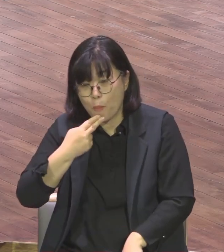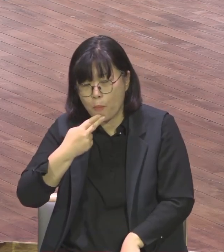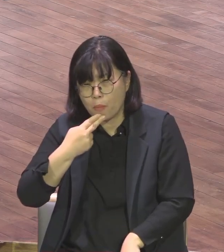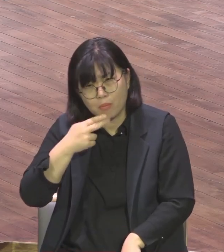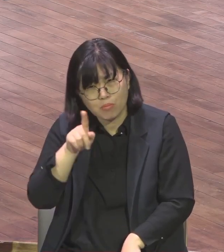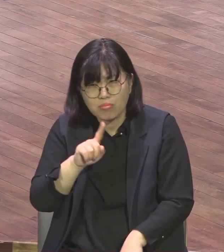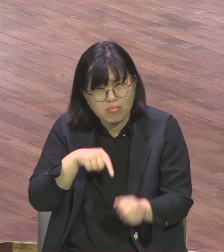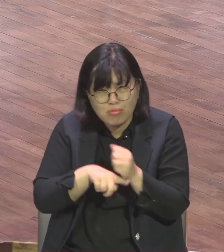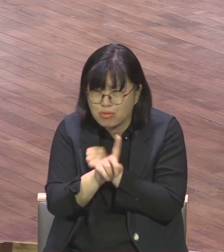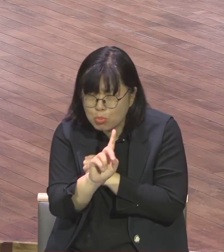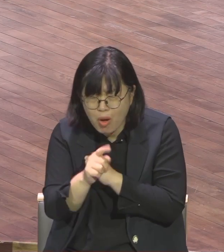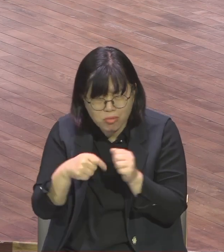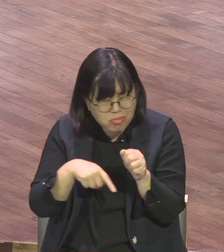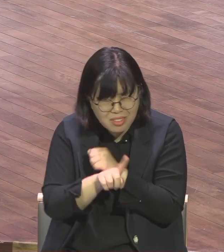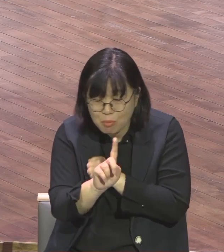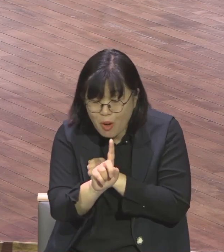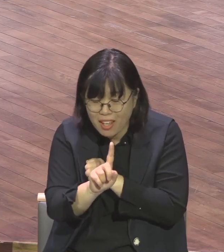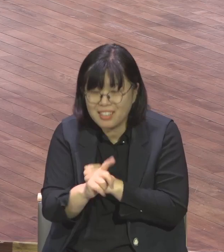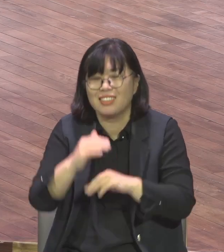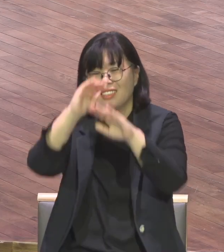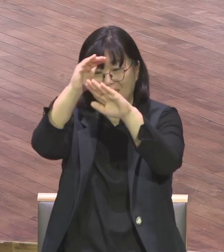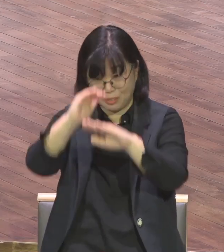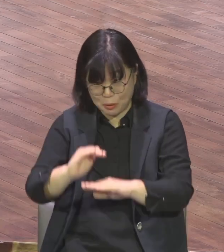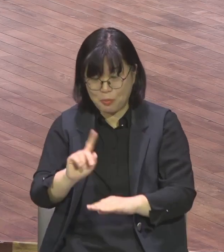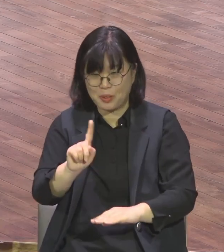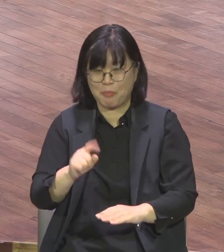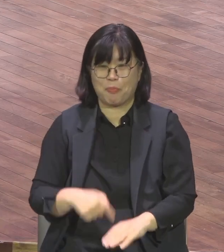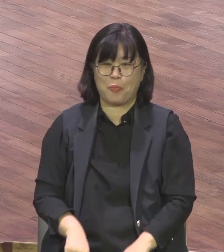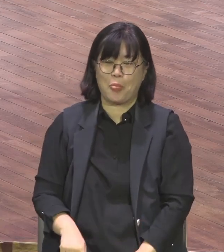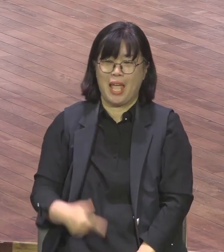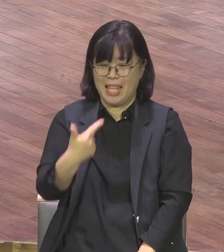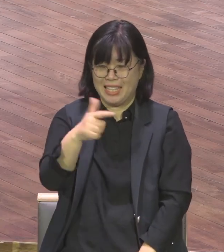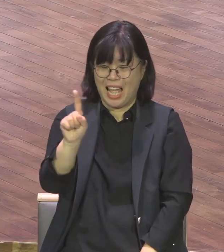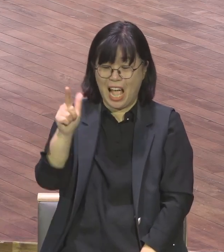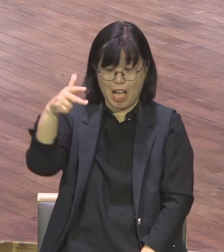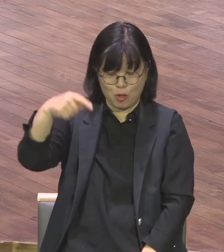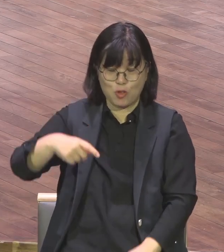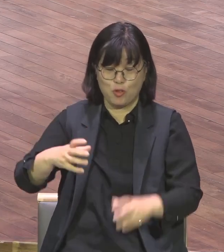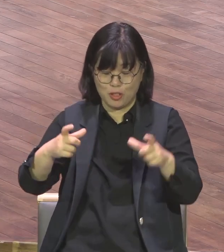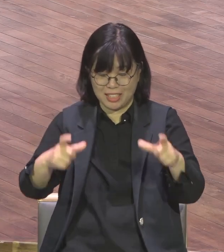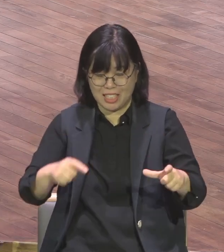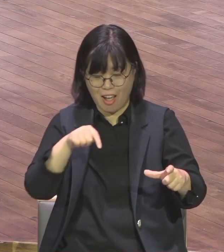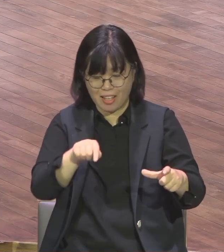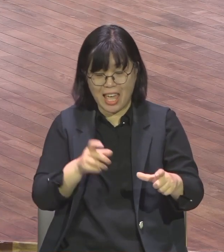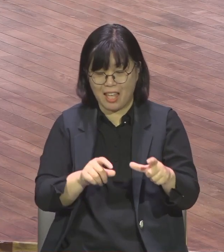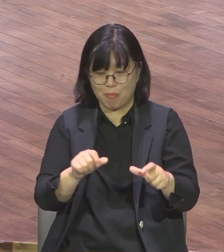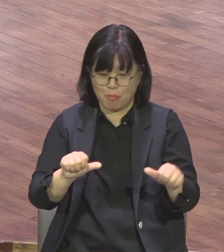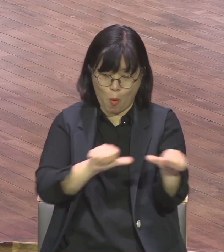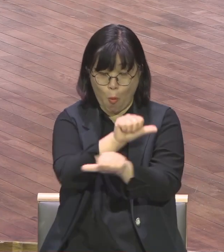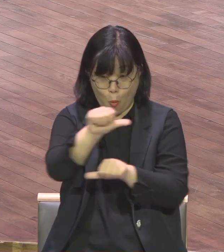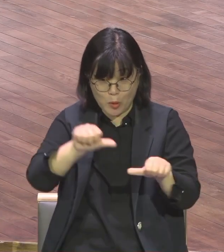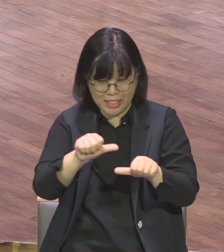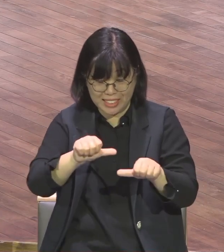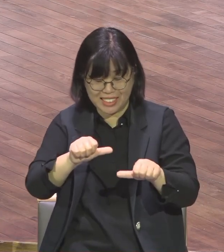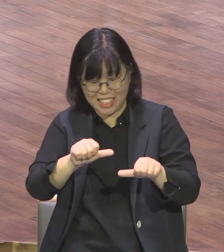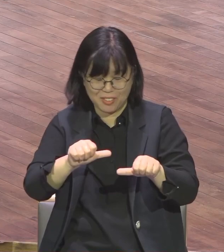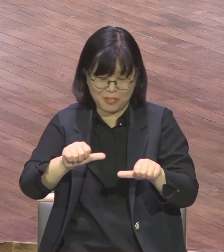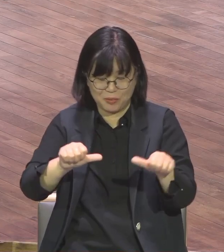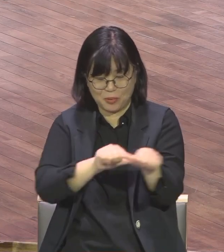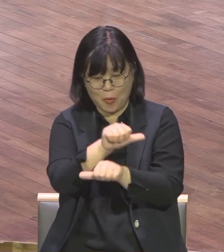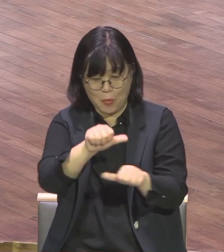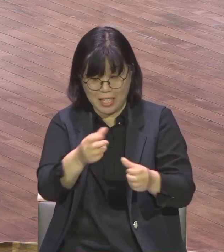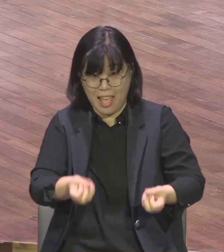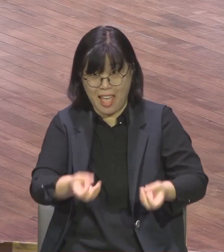나주에 나주 장날이었어요. 할머니 한 분이 마늘을 높게 쌓아놓은 채 다듬고